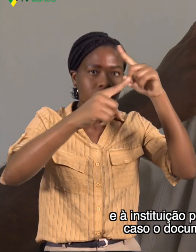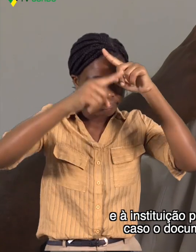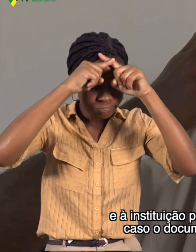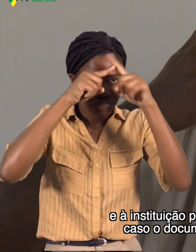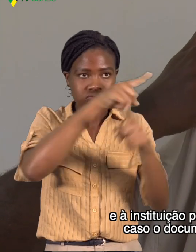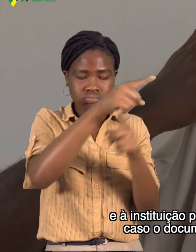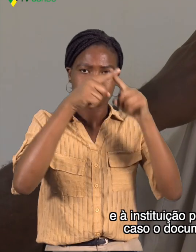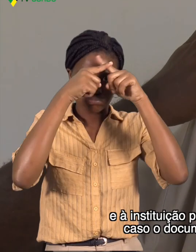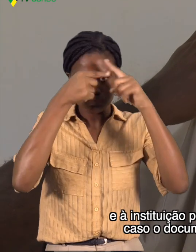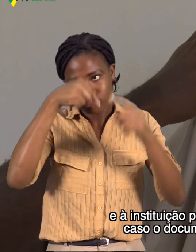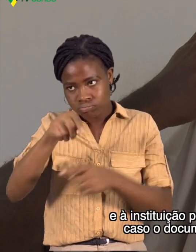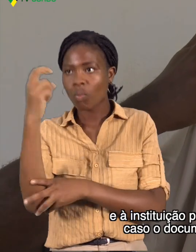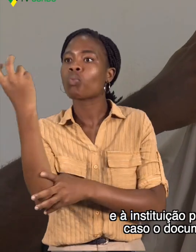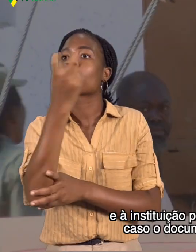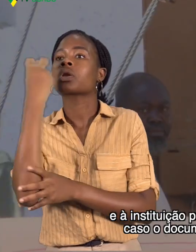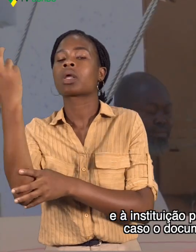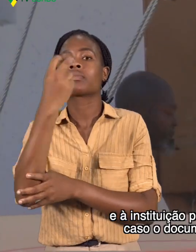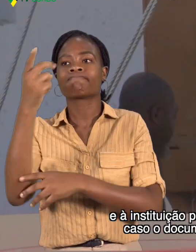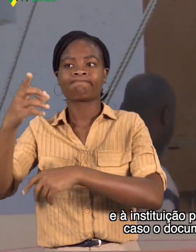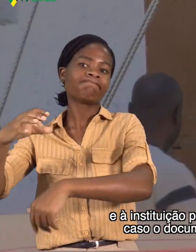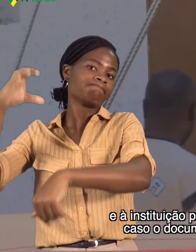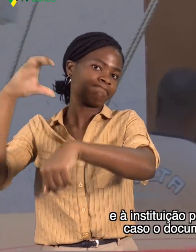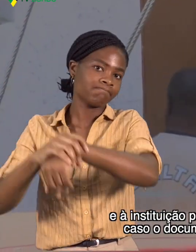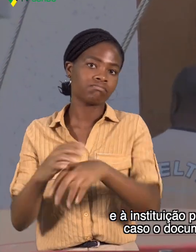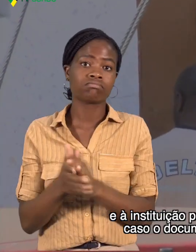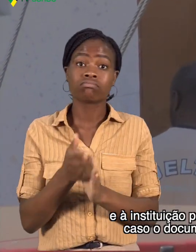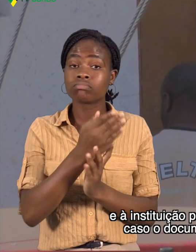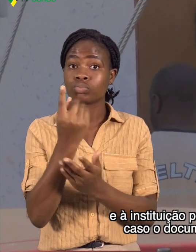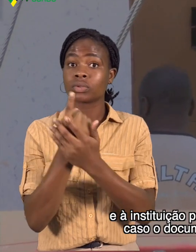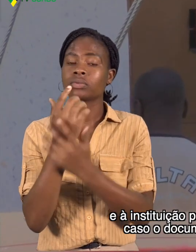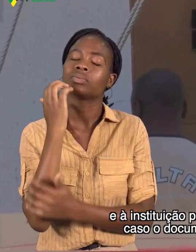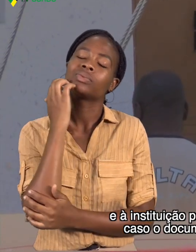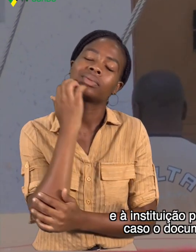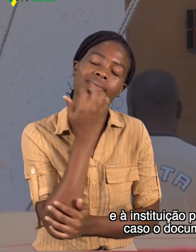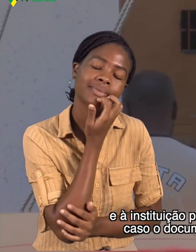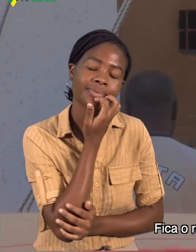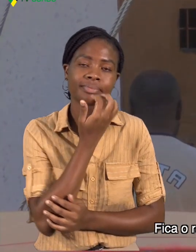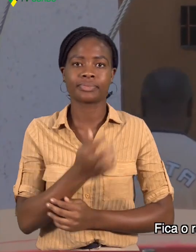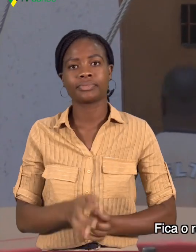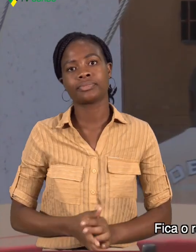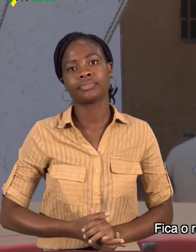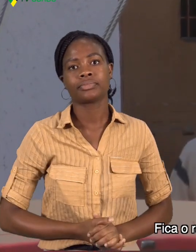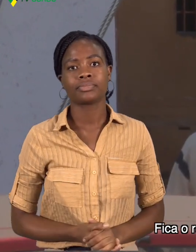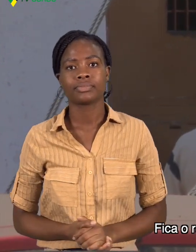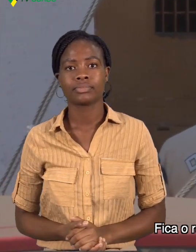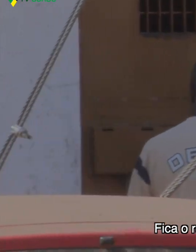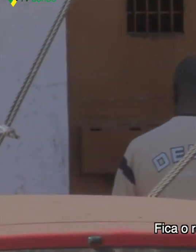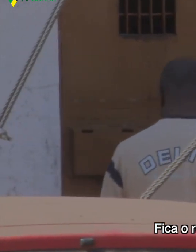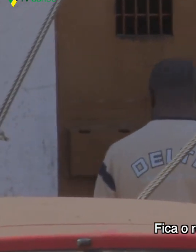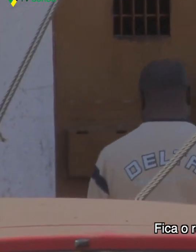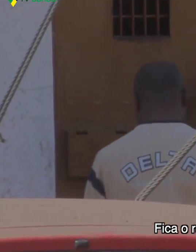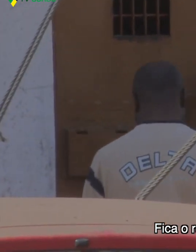e à instituição para que não sejam penalizados caso o documento pare em mãos alheias. Fica o recado,